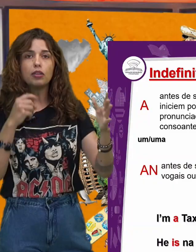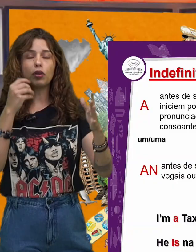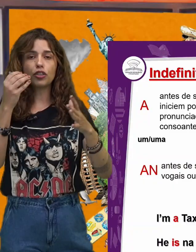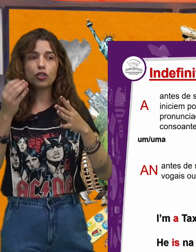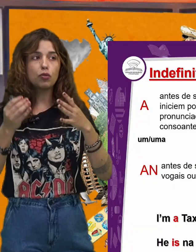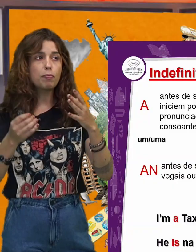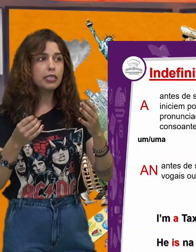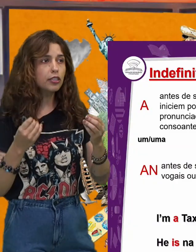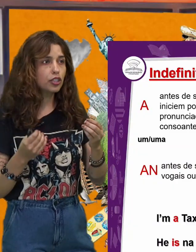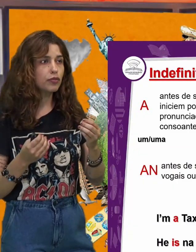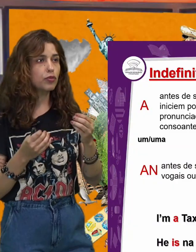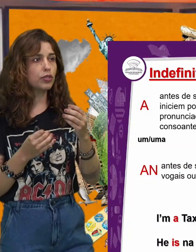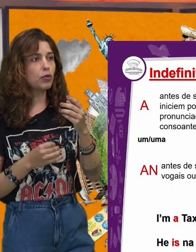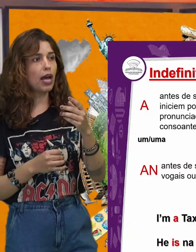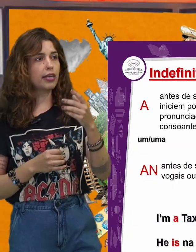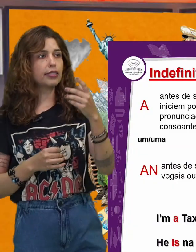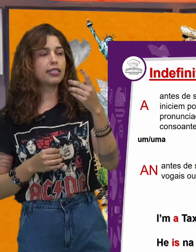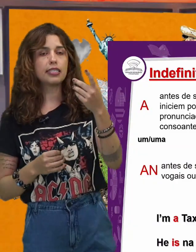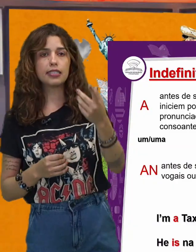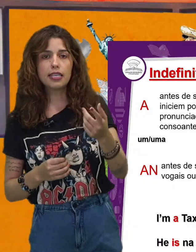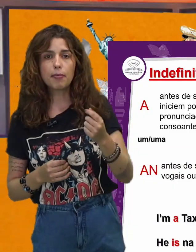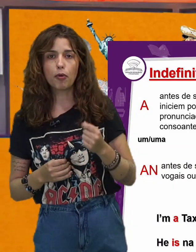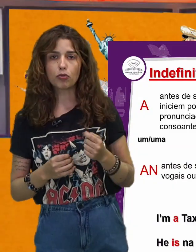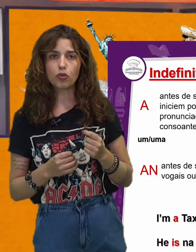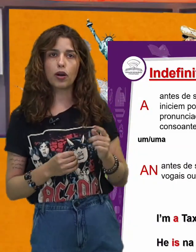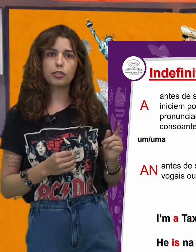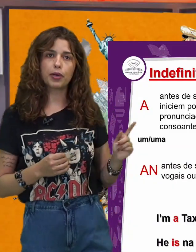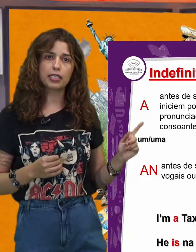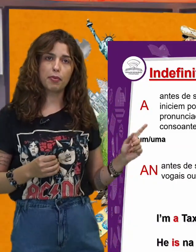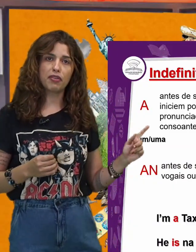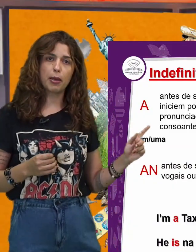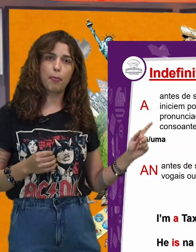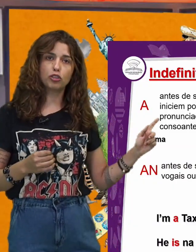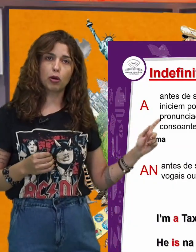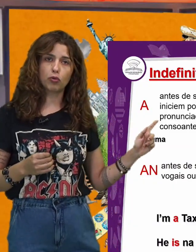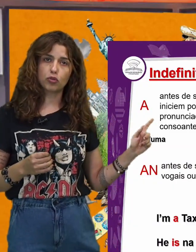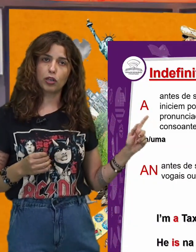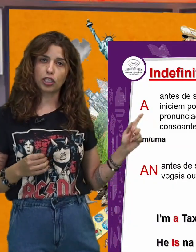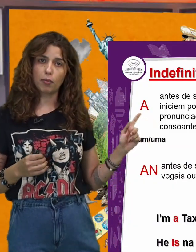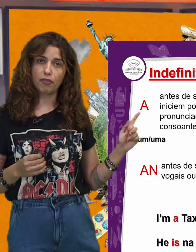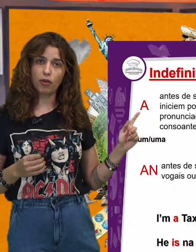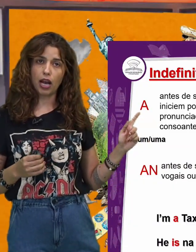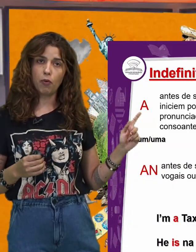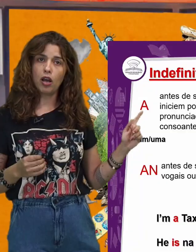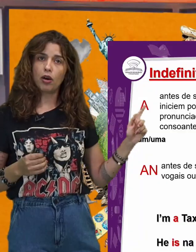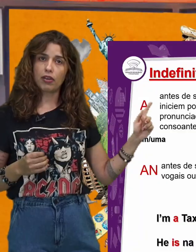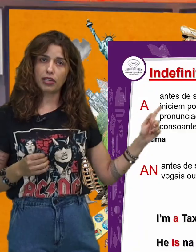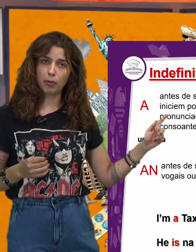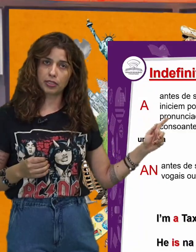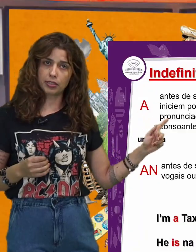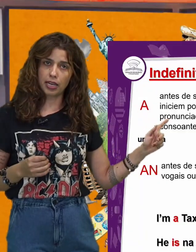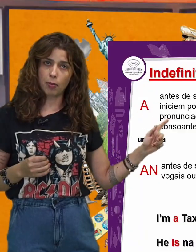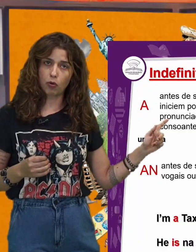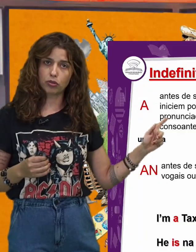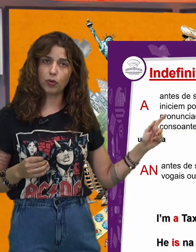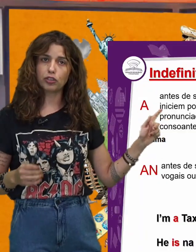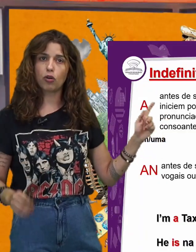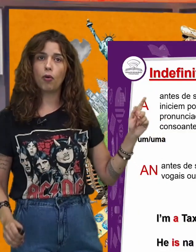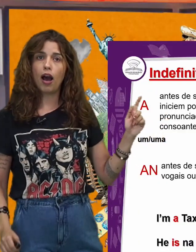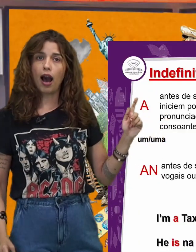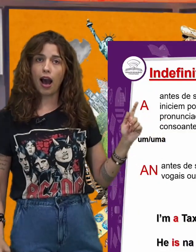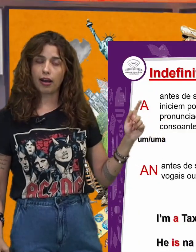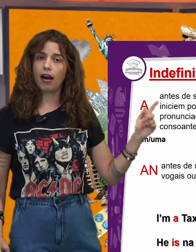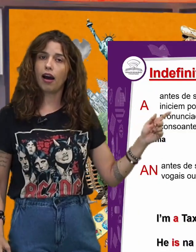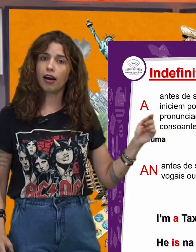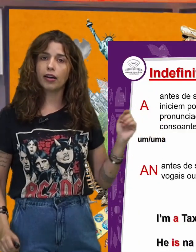vai ser usado antes de substantivos no singular que se iniciem por consoantes, porque ele sempre vem depois de uma consoante, aqui é uma vogal, que vem depois dele é uma consoante,